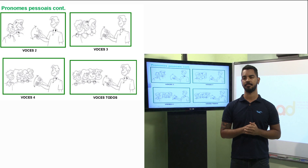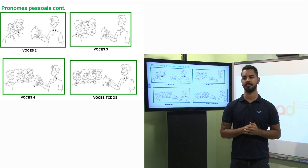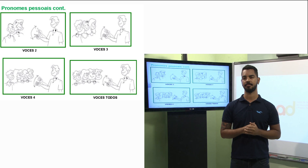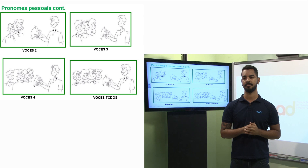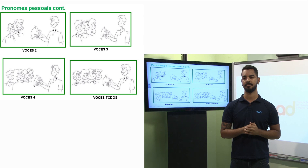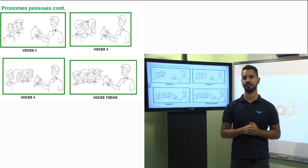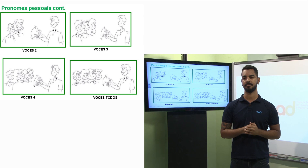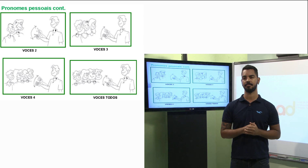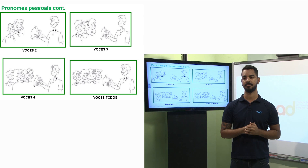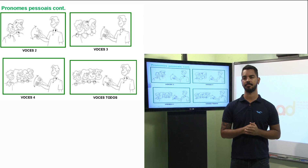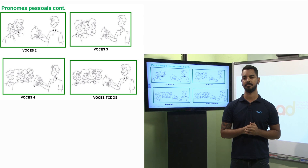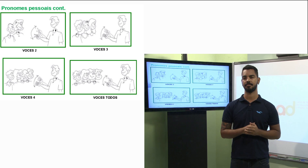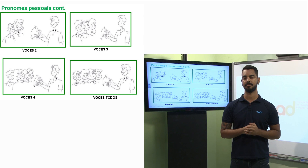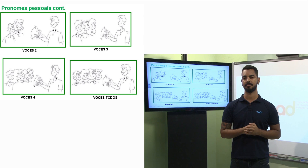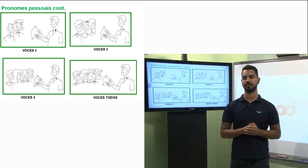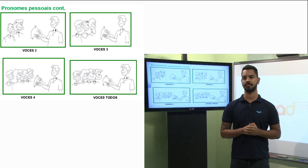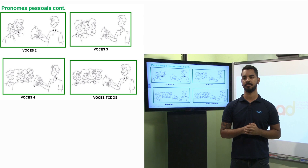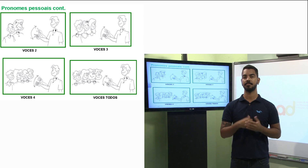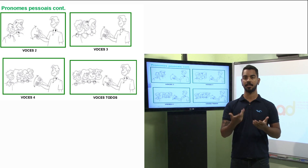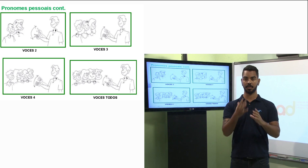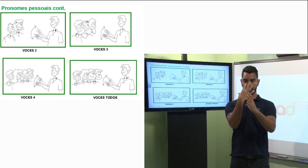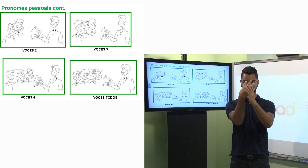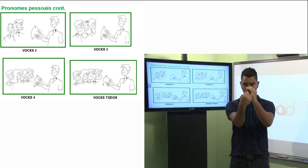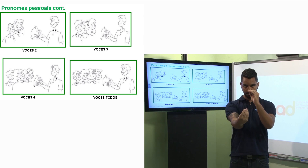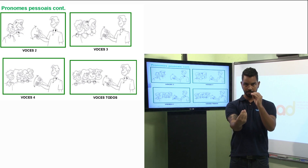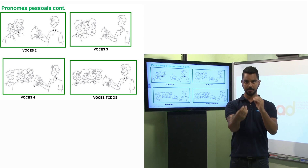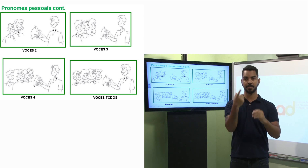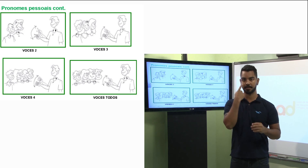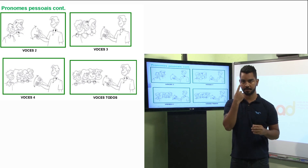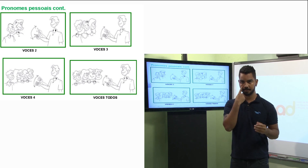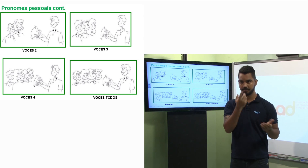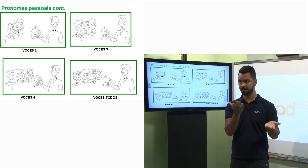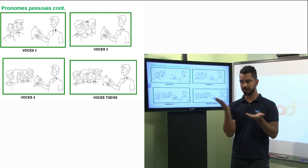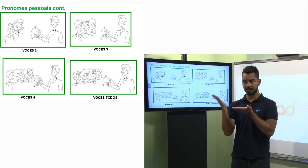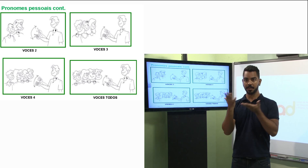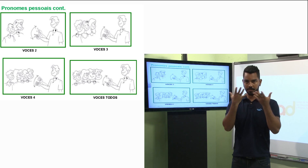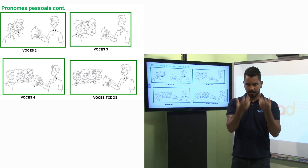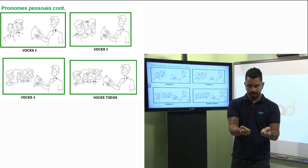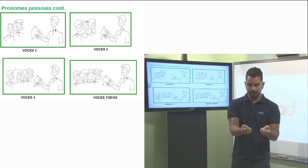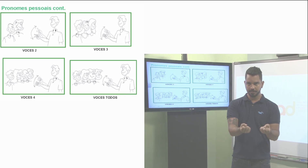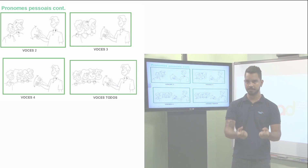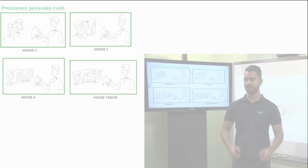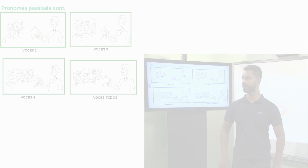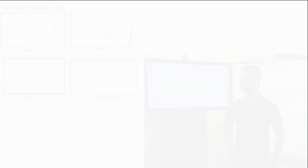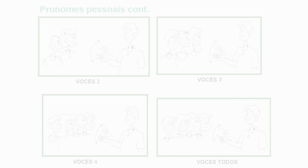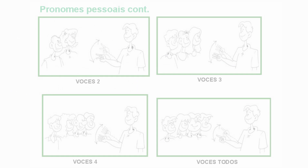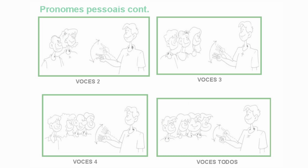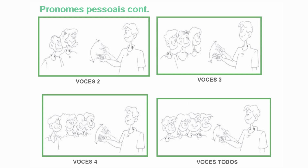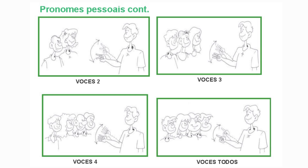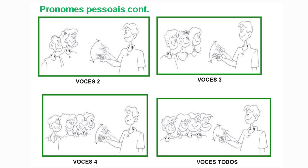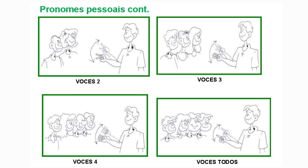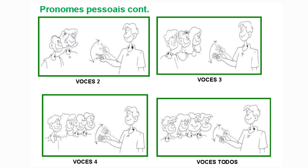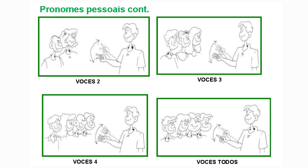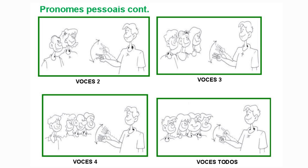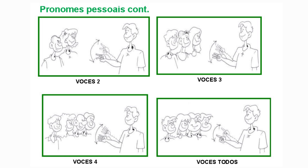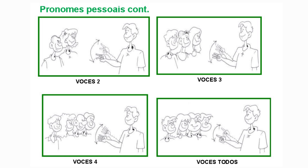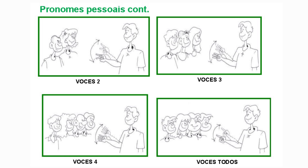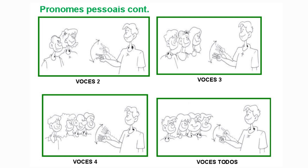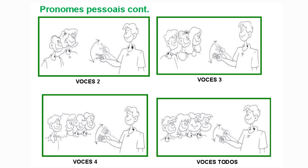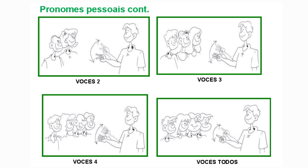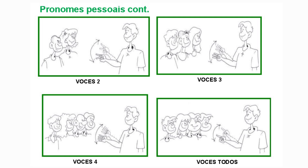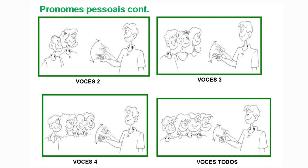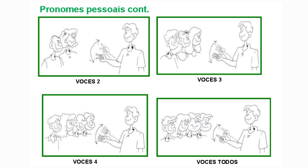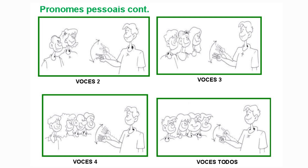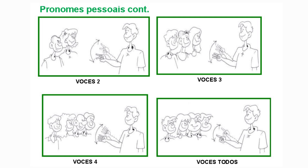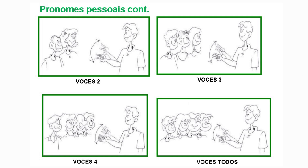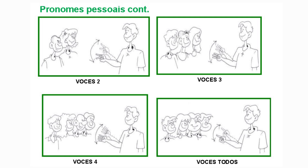Vamos continuar executando juntos esses sinais? Vamos lá? Vocês dois. No dual, a mão ficará